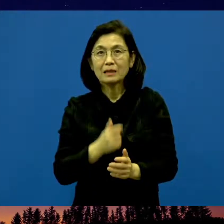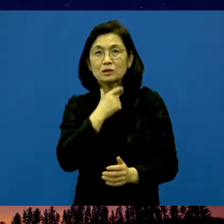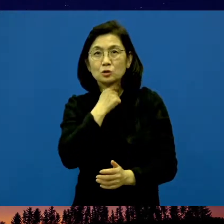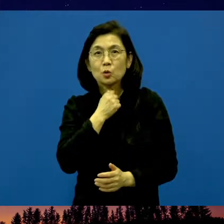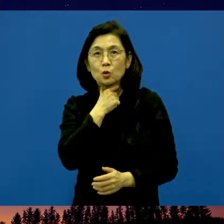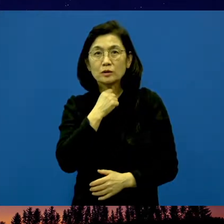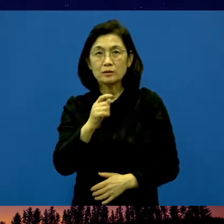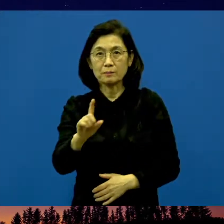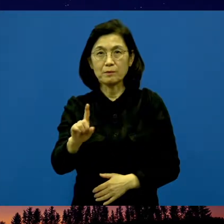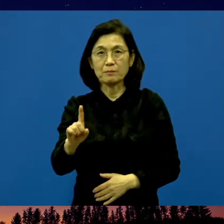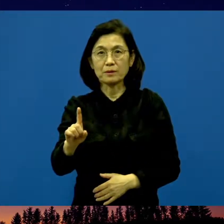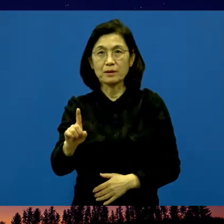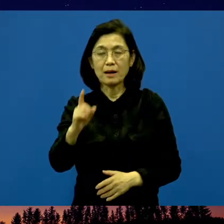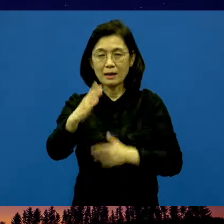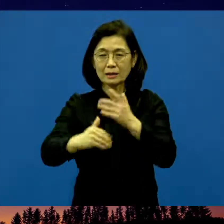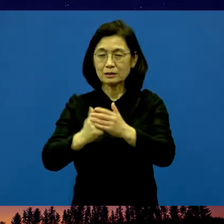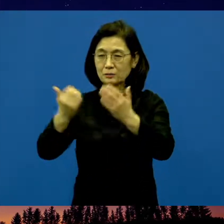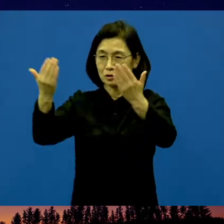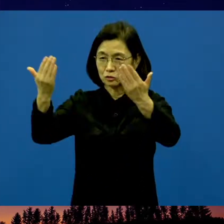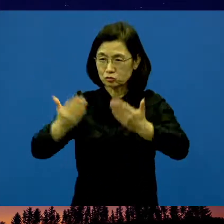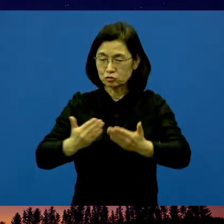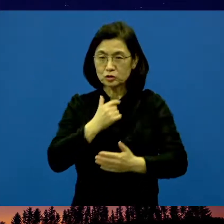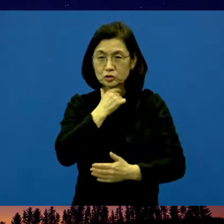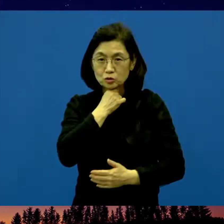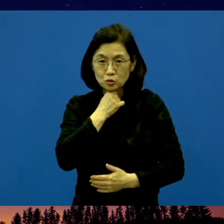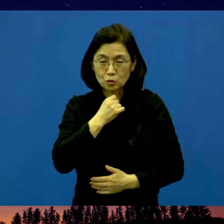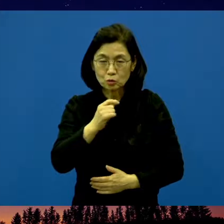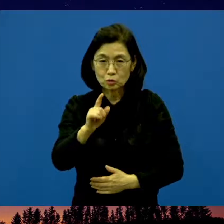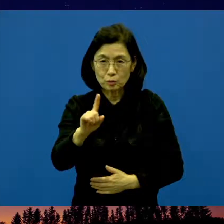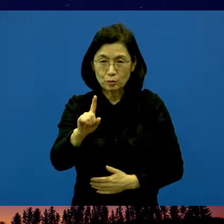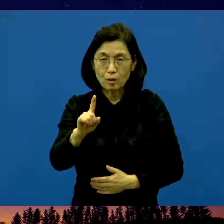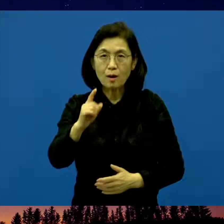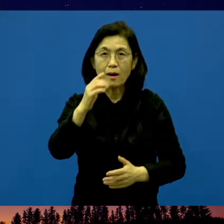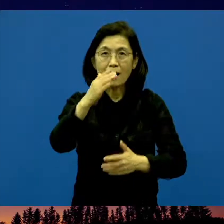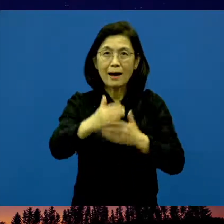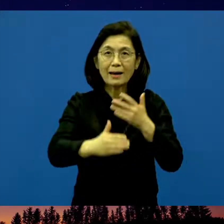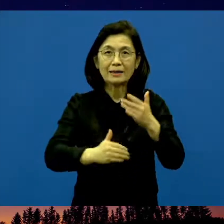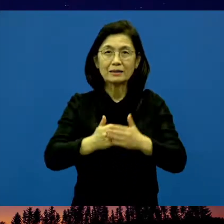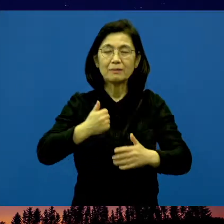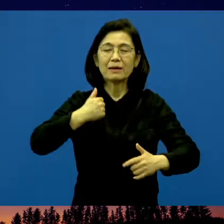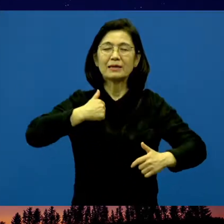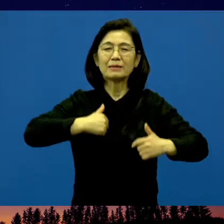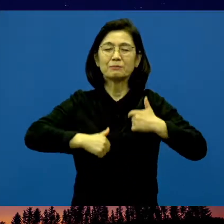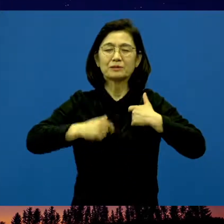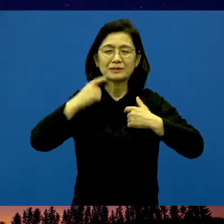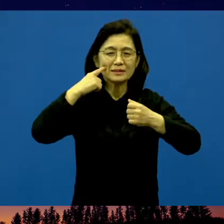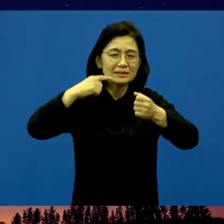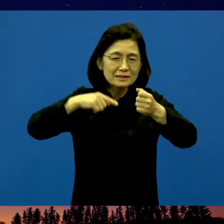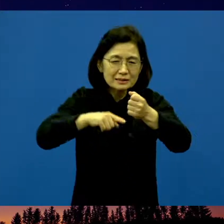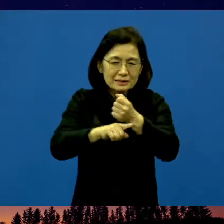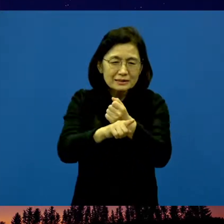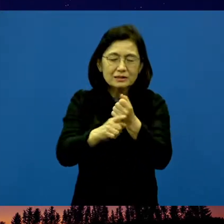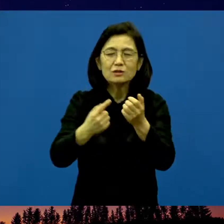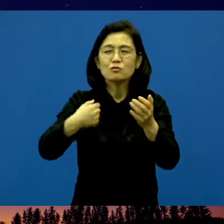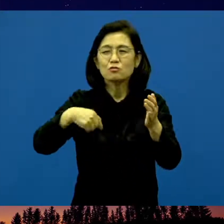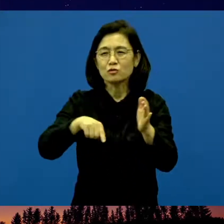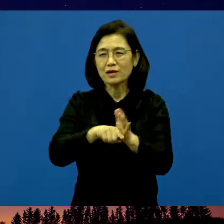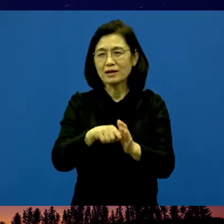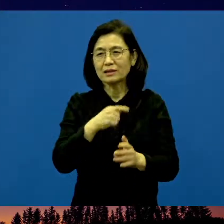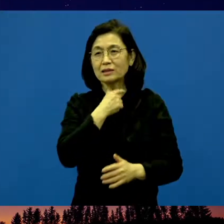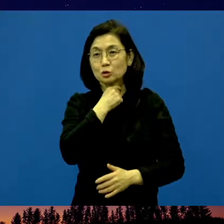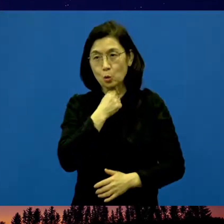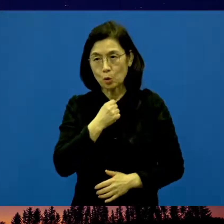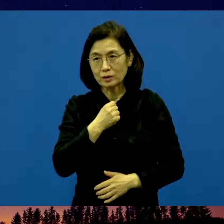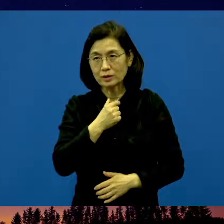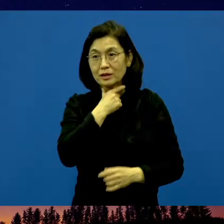소원인가? 하나님이 우리에게 주시는 소원은 하나님이 자기의 기쁘신 뜻을 위한 소원이라는 거. 근데 그 소원을 누가